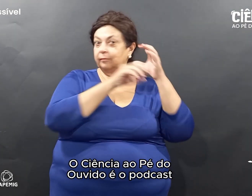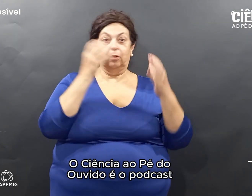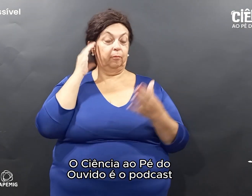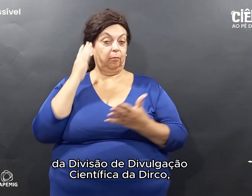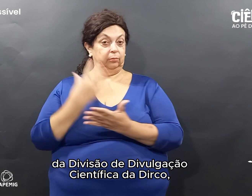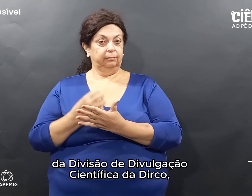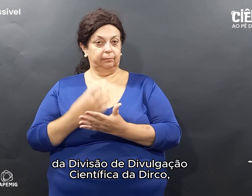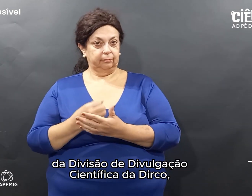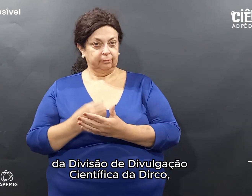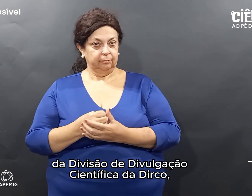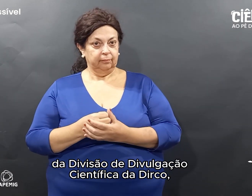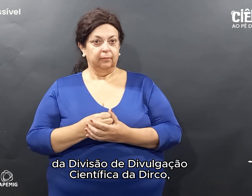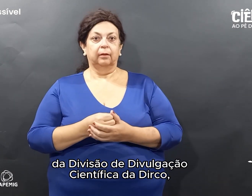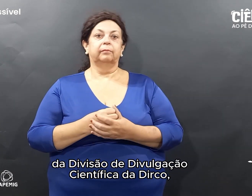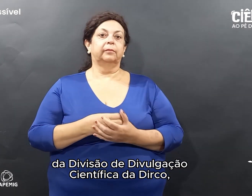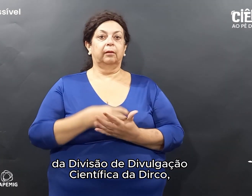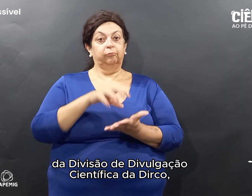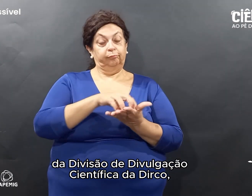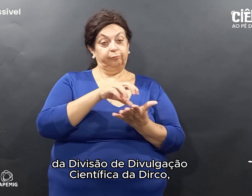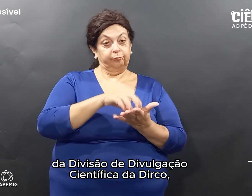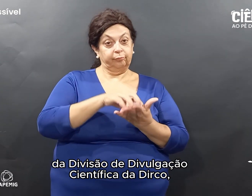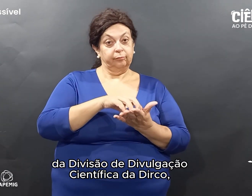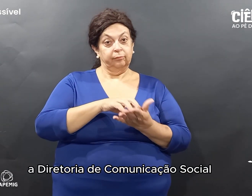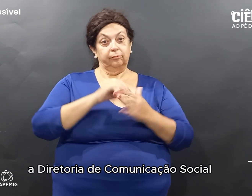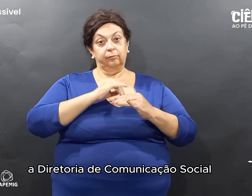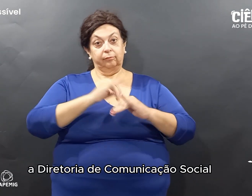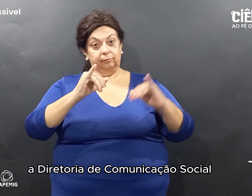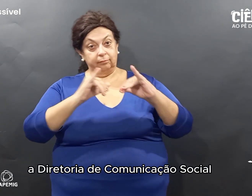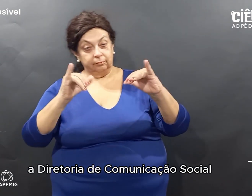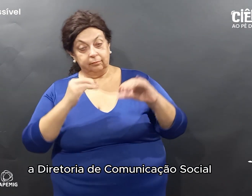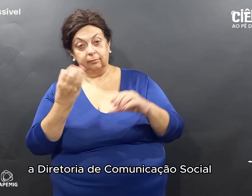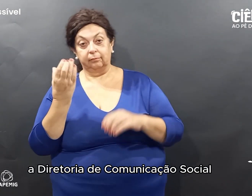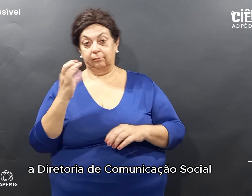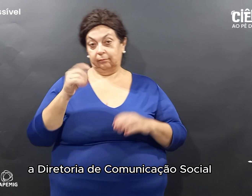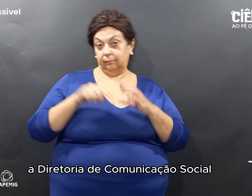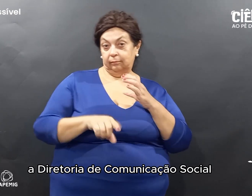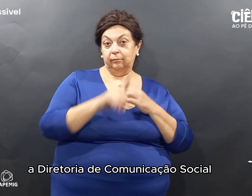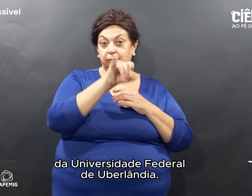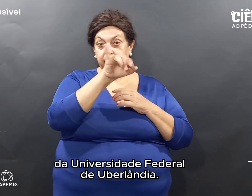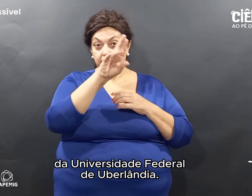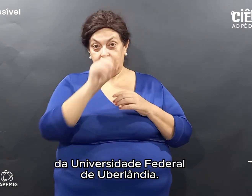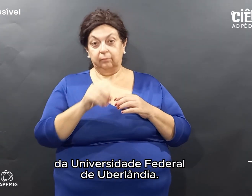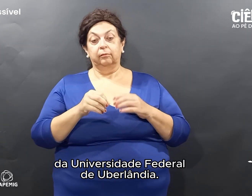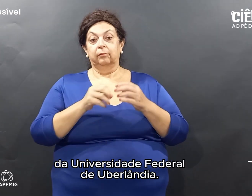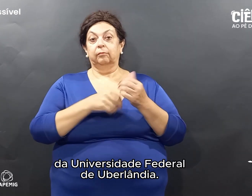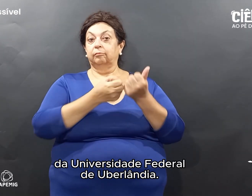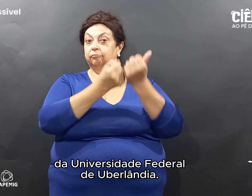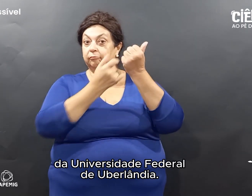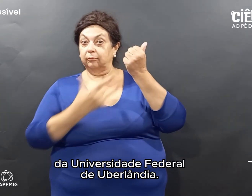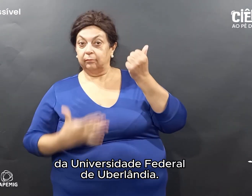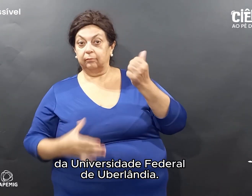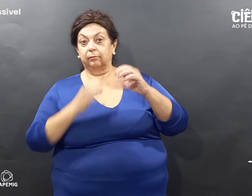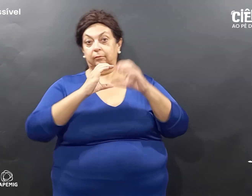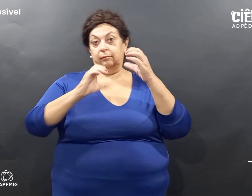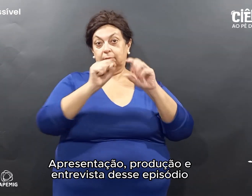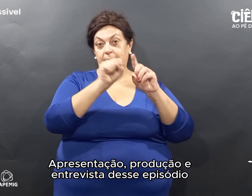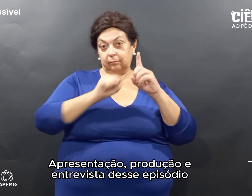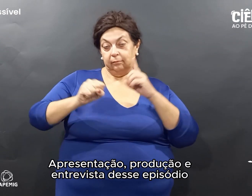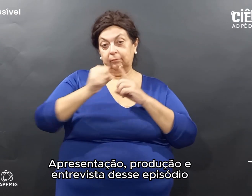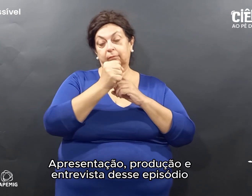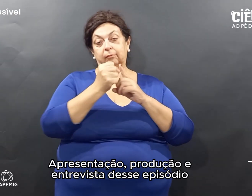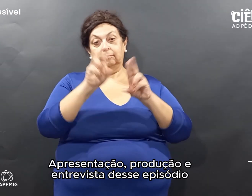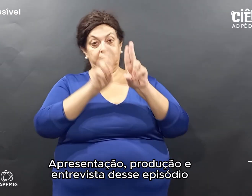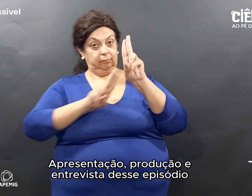Ouvido é o podcast da Divisão de Divulgação Científica da DIRCO, a Diretoria de Comunicação Social da Universidade Federal de Uberlândia.